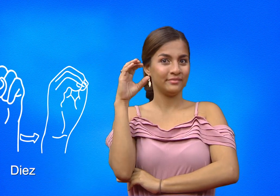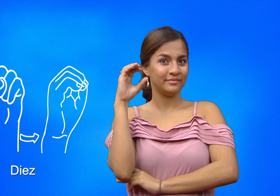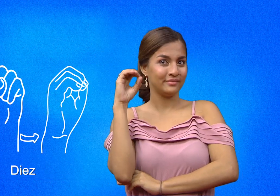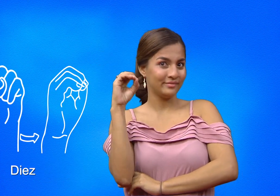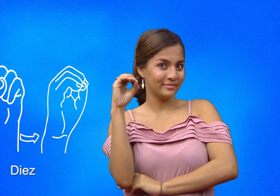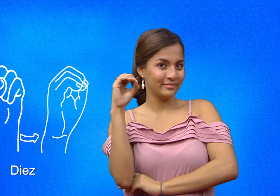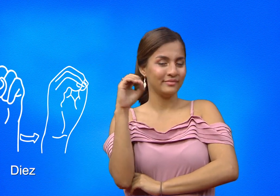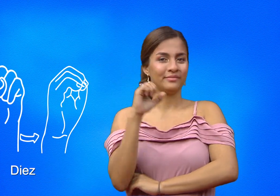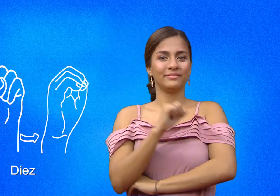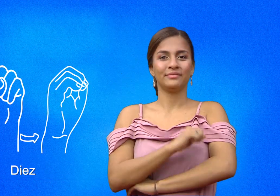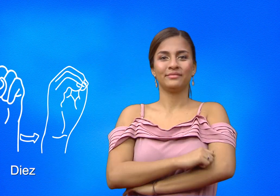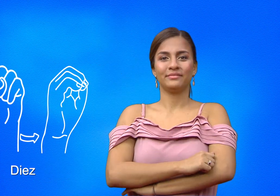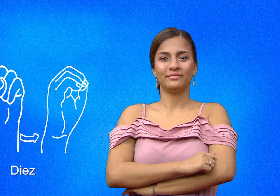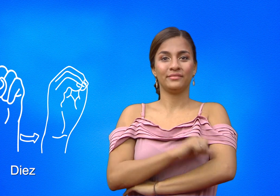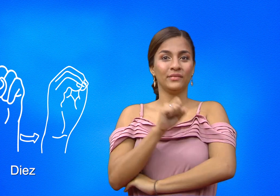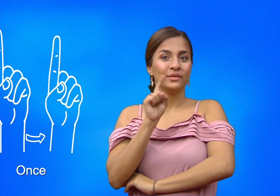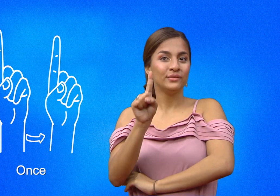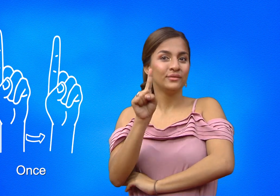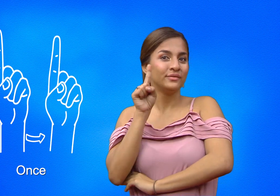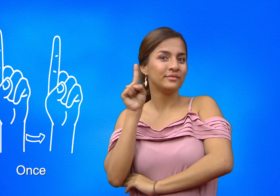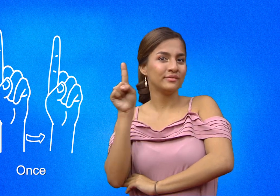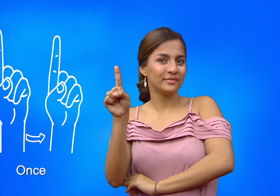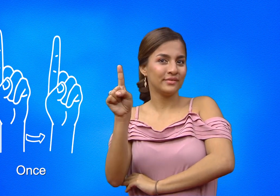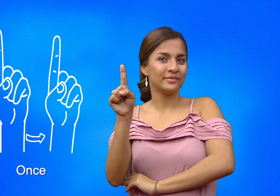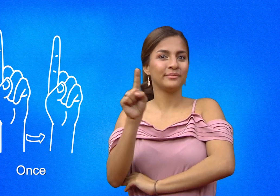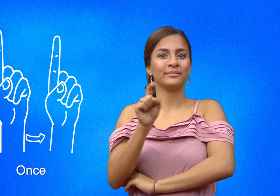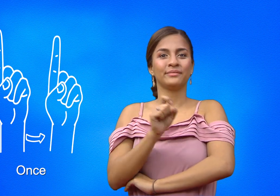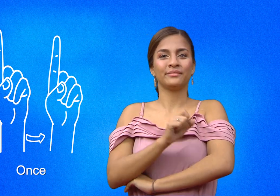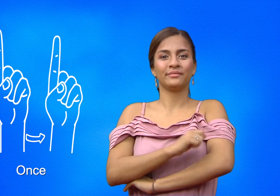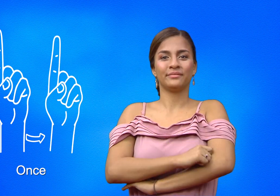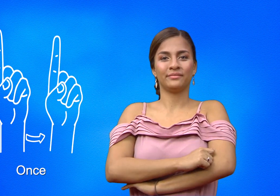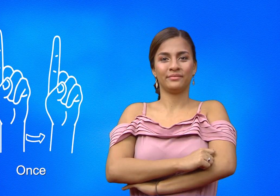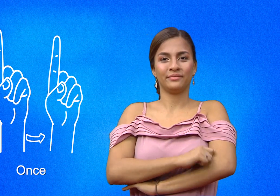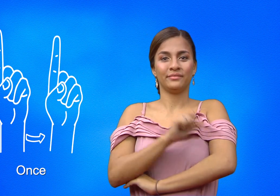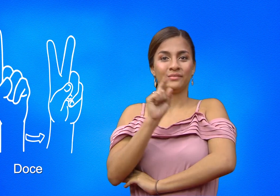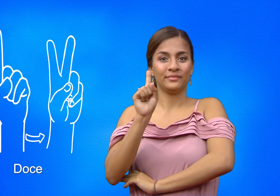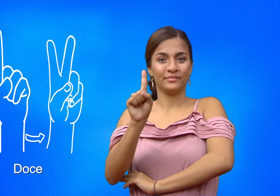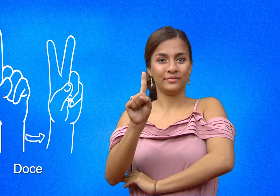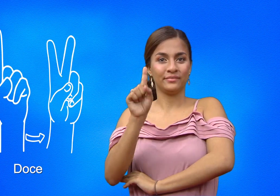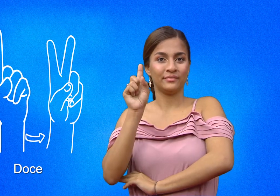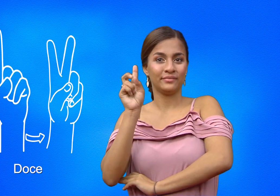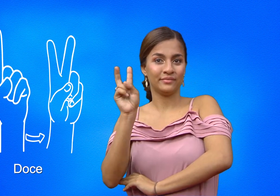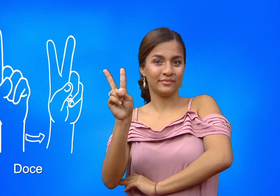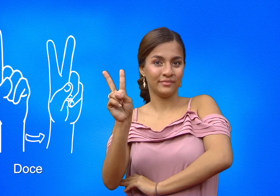10 11 12